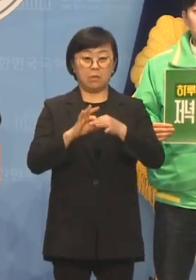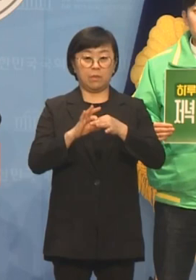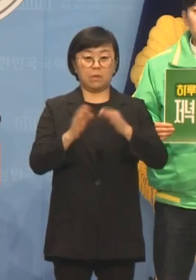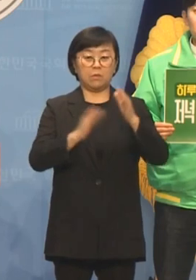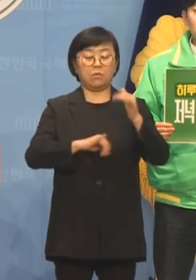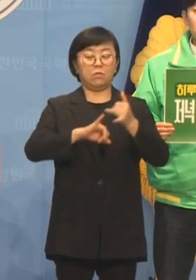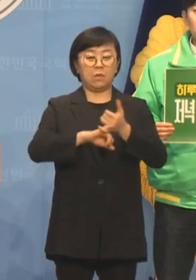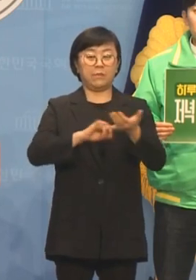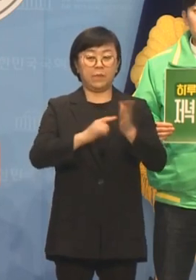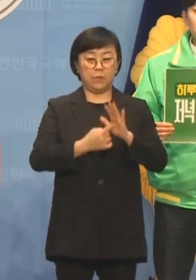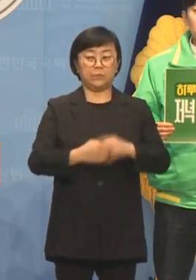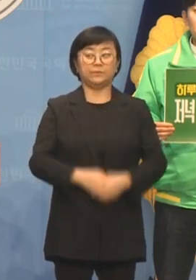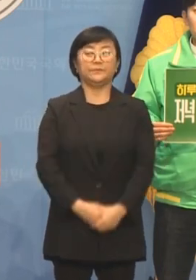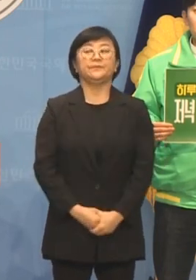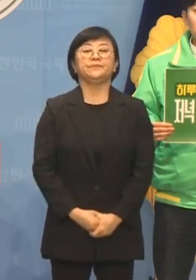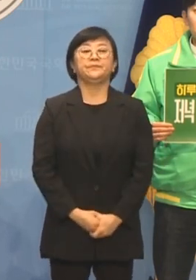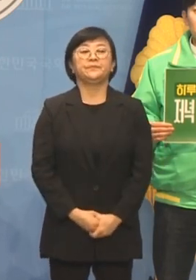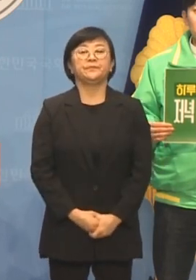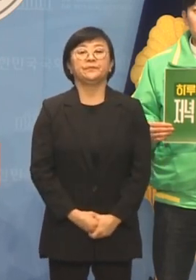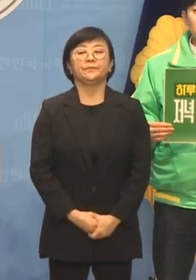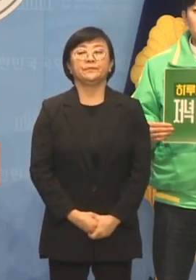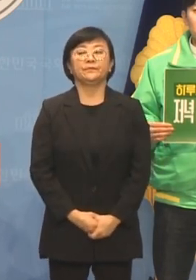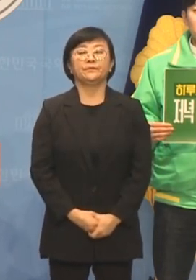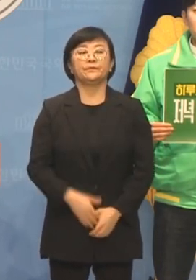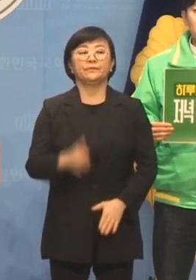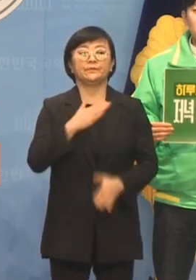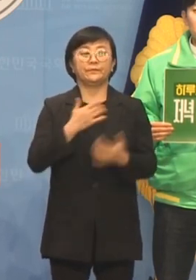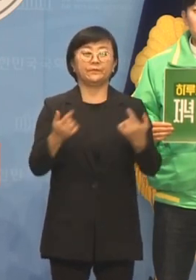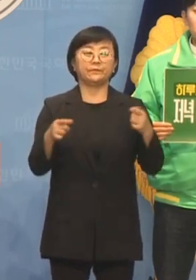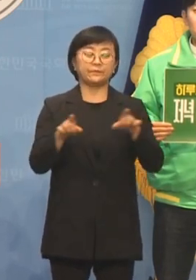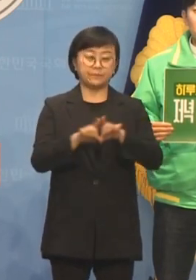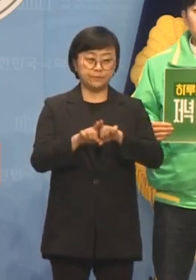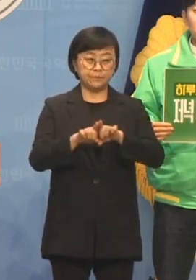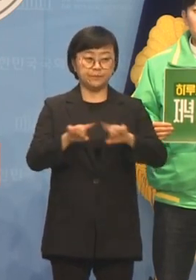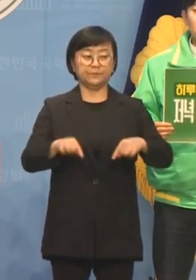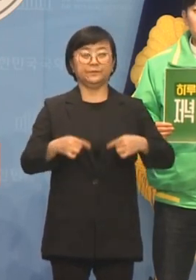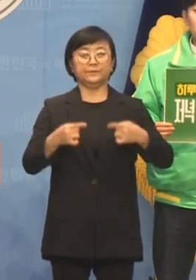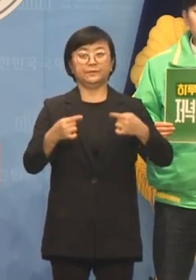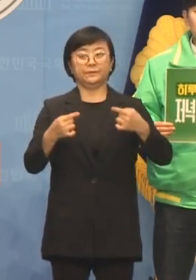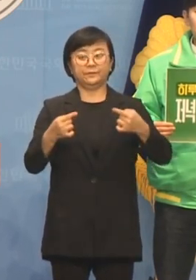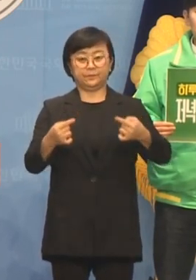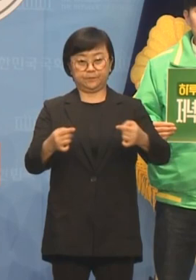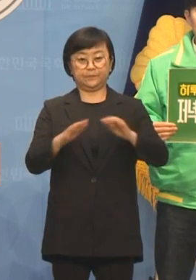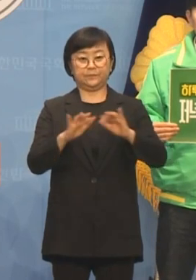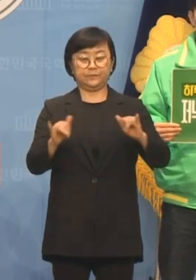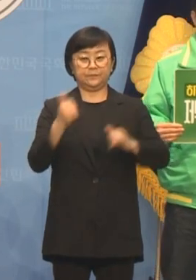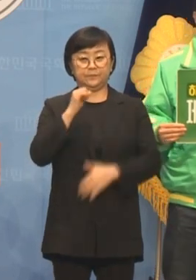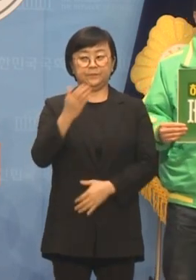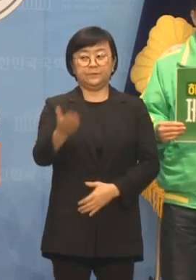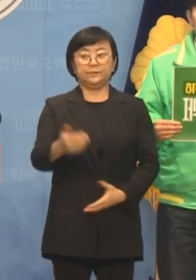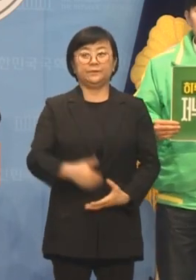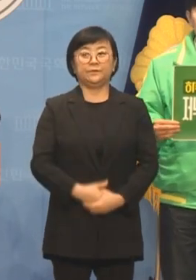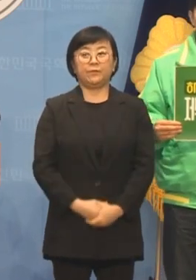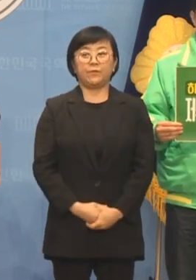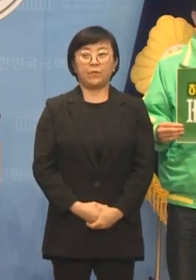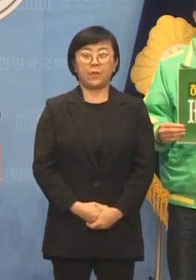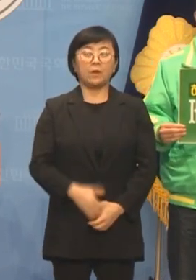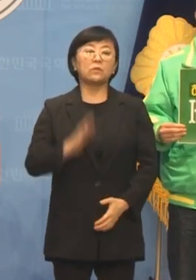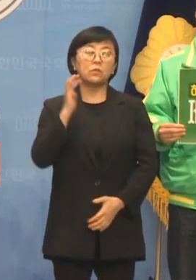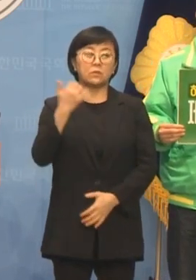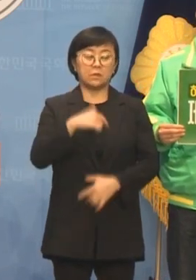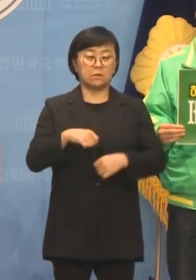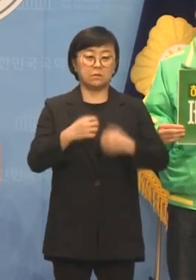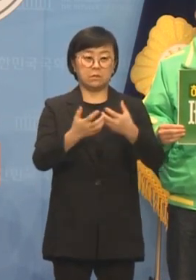공약 발표 시간입니다 오늘 저와 함께 공약을 발표해 주실 두 분을 소개하겠습니다 먼저 어 녹색